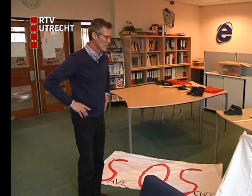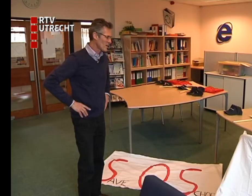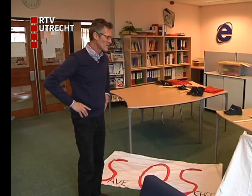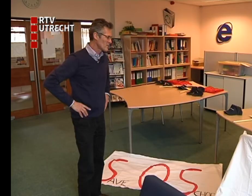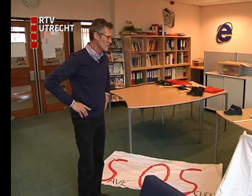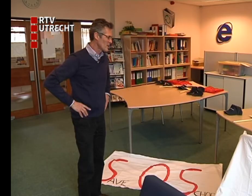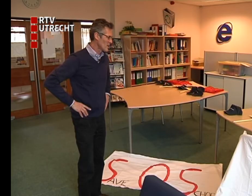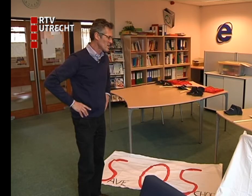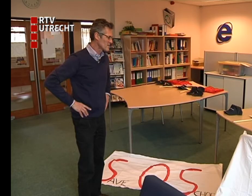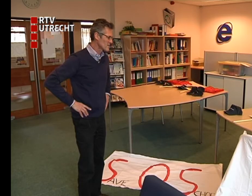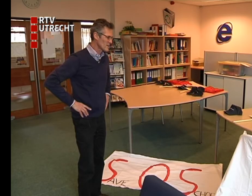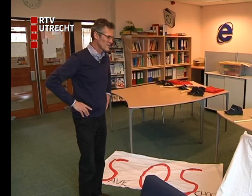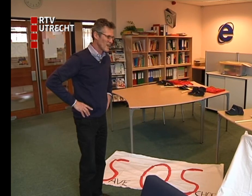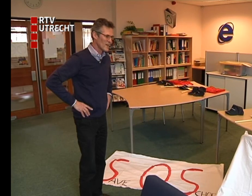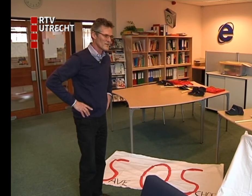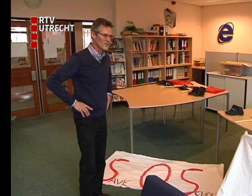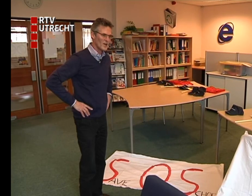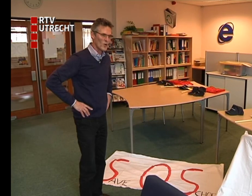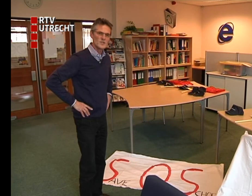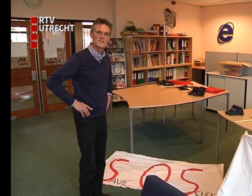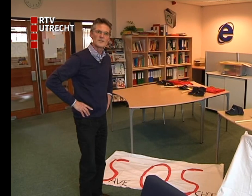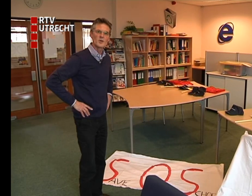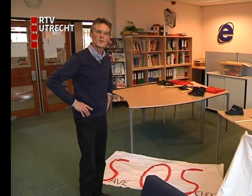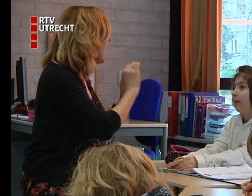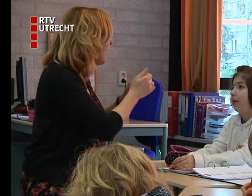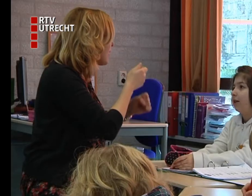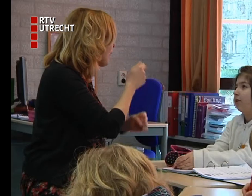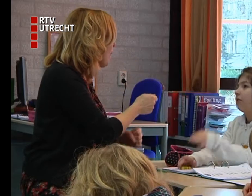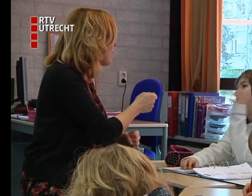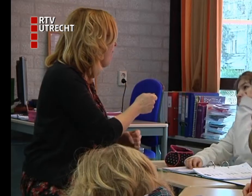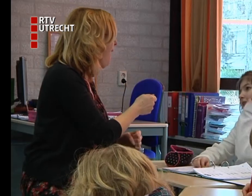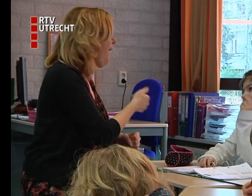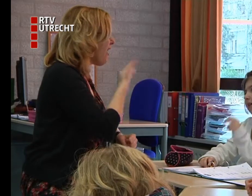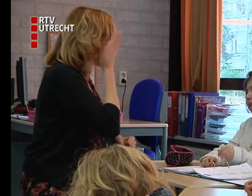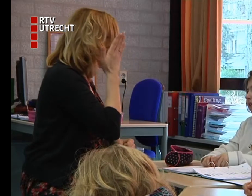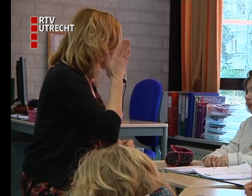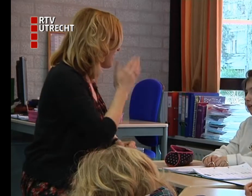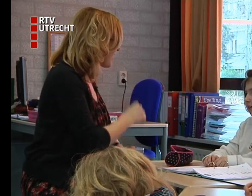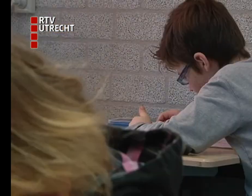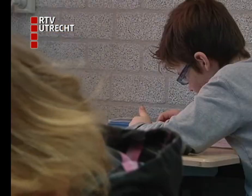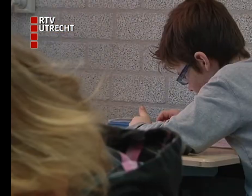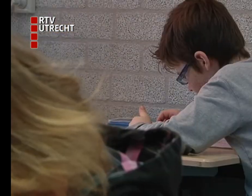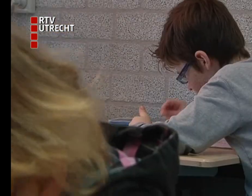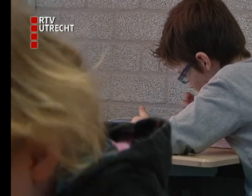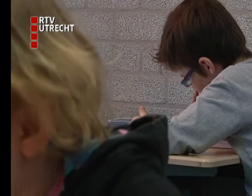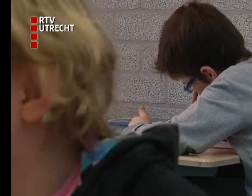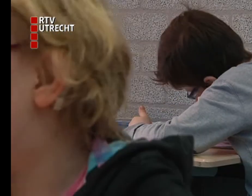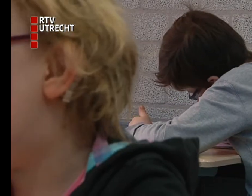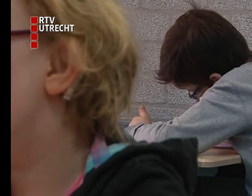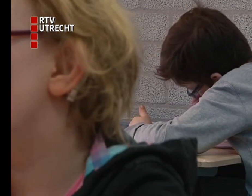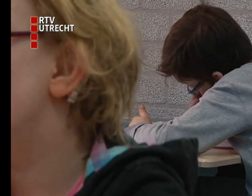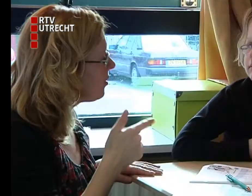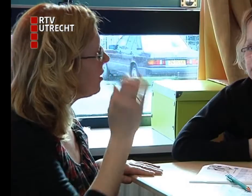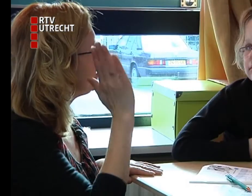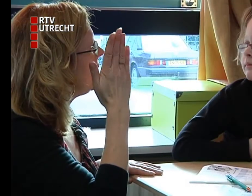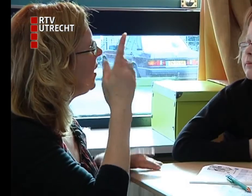heb proberen te vertellen dat het echt draconisch is wat er gebeuren gaat. Op de Utrechtse school zitten vooral kinderen die slechthorend of